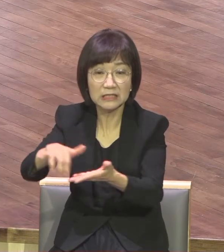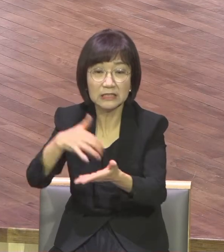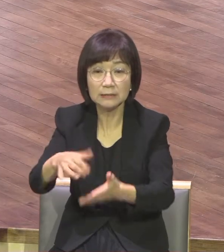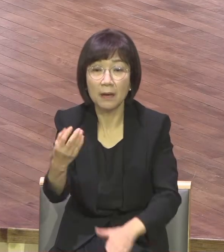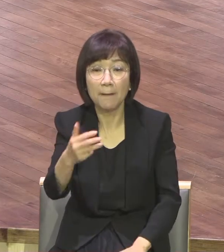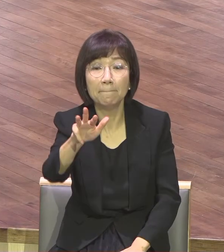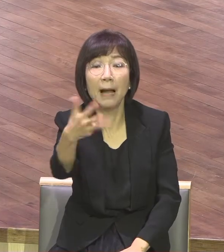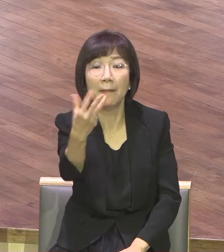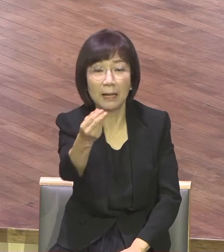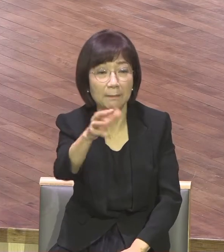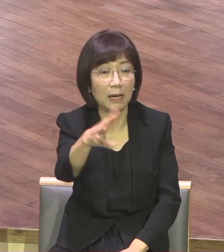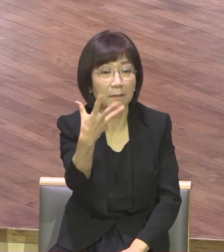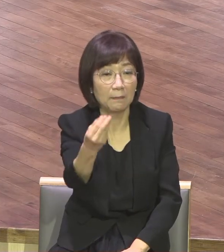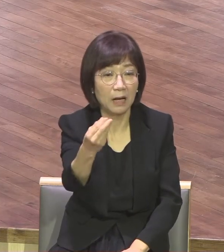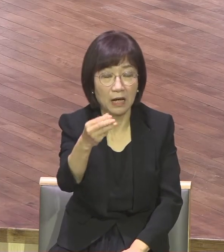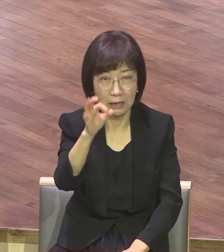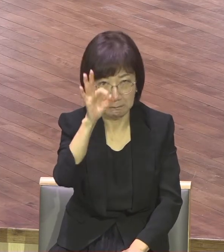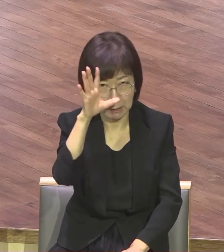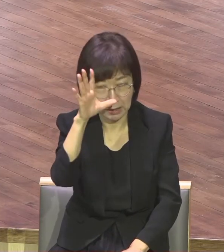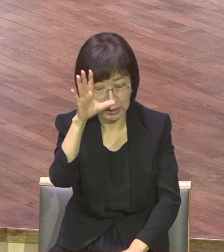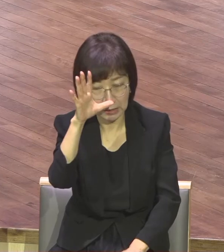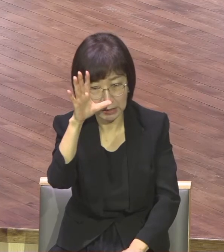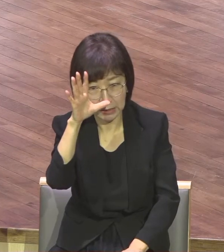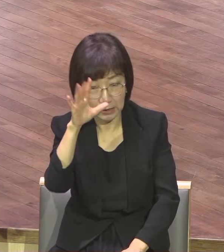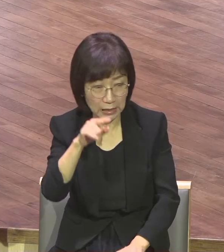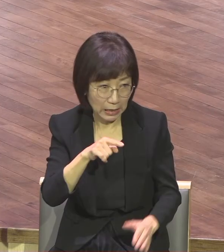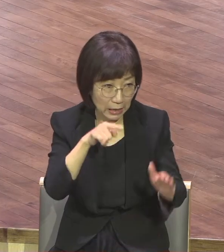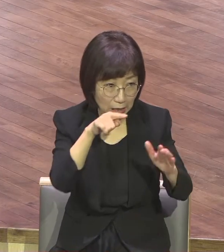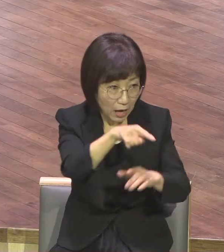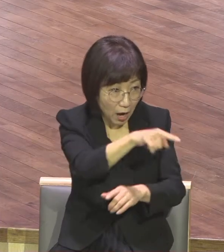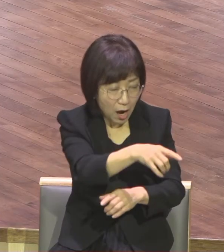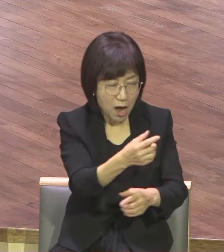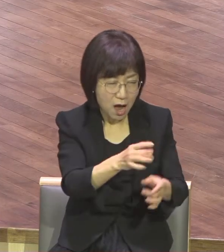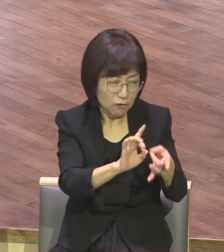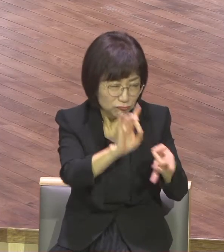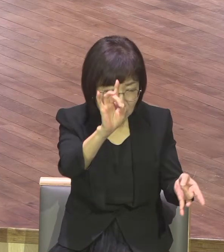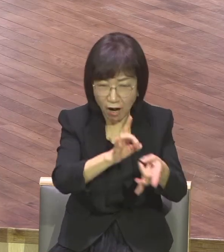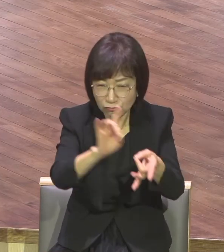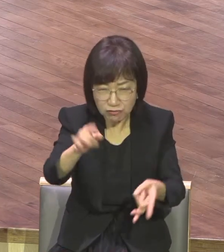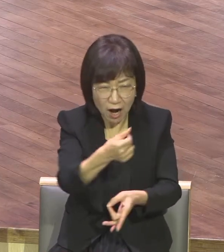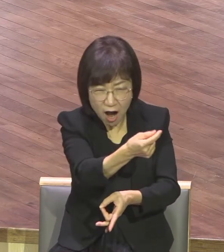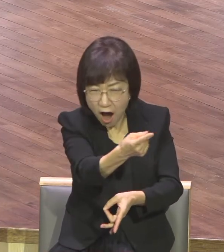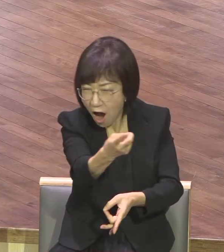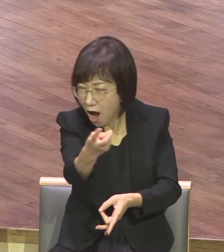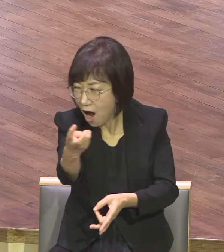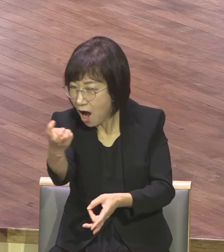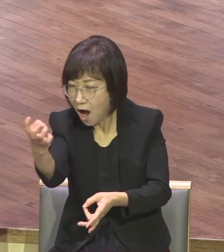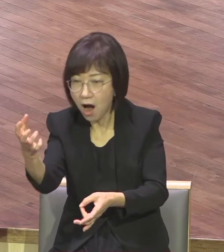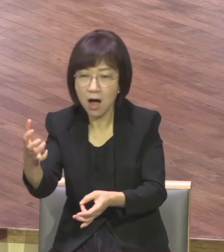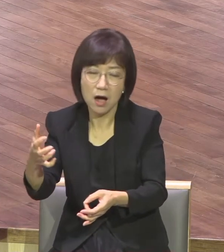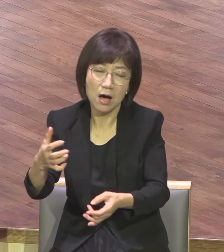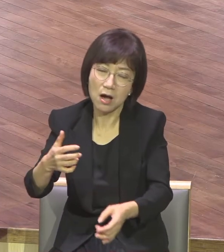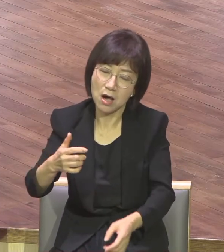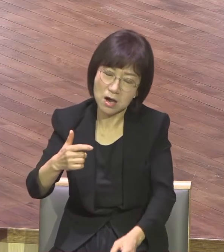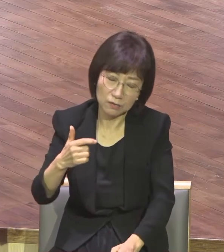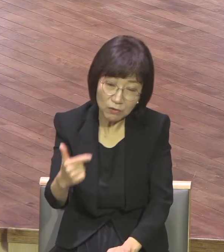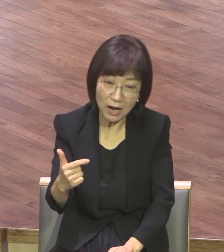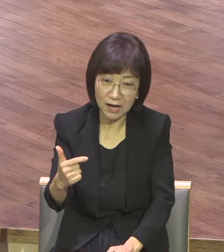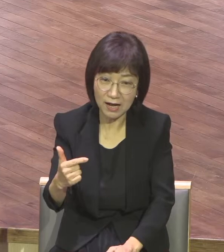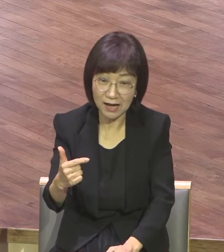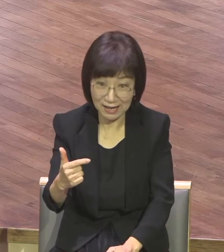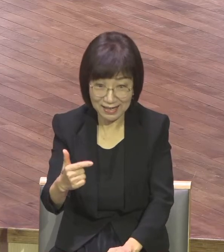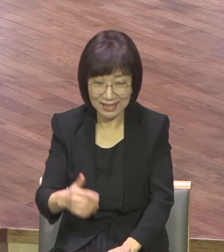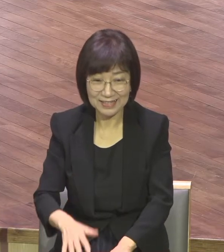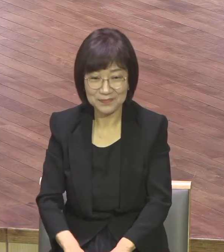전부 나라마다 종종마다 저 빠빠누기나 가도 신들이 많아요. 어떤 신들이 얼마나 많지만 전부 다